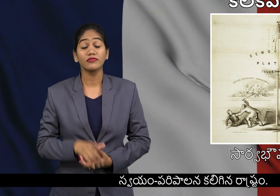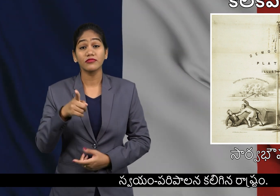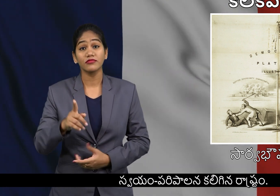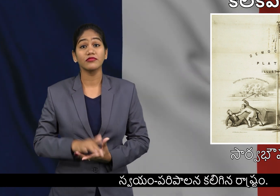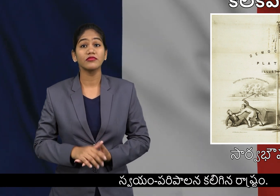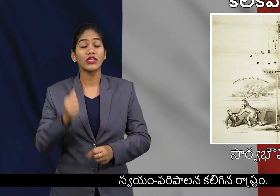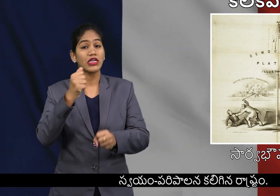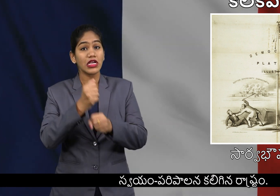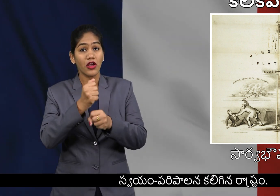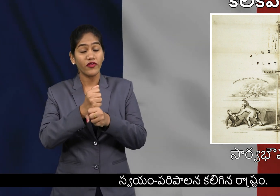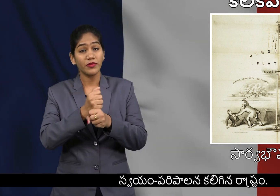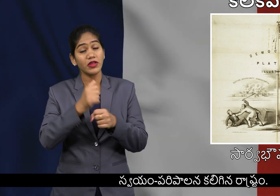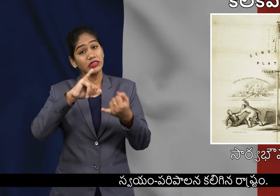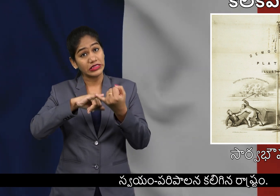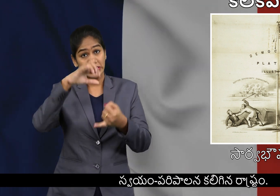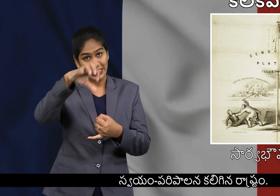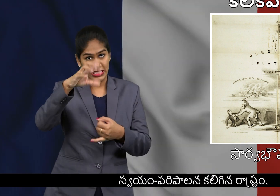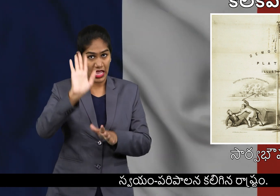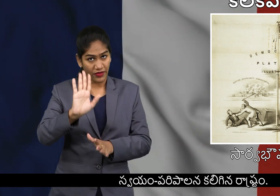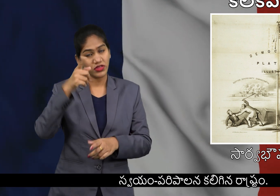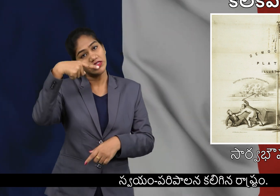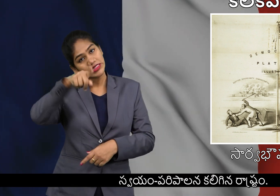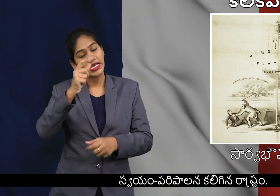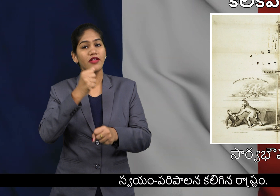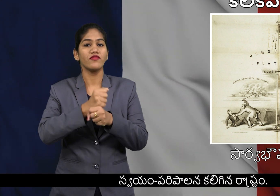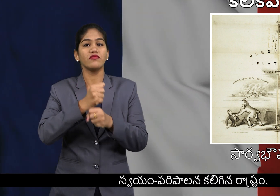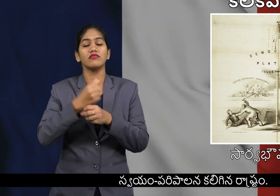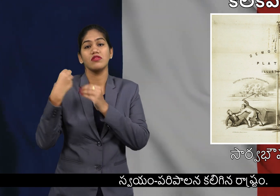స్వయం పరిపాలన కలిగిన రాష్ట్రం,